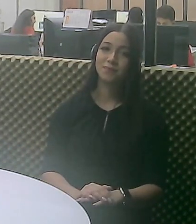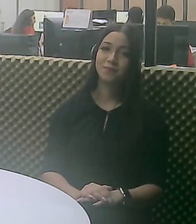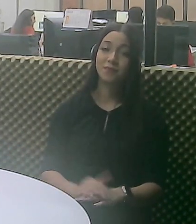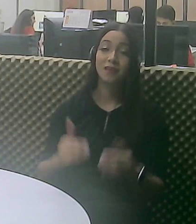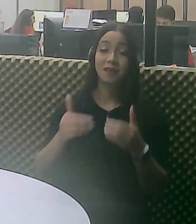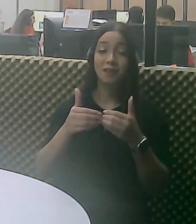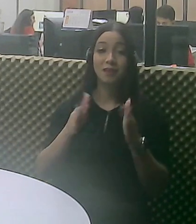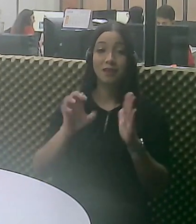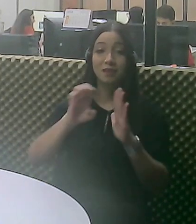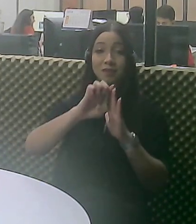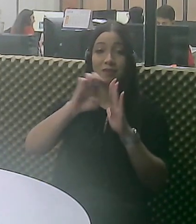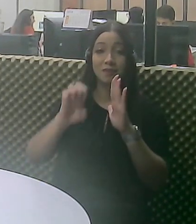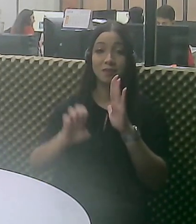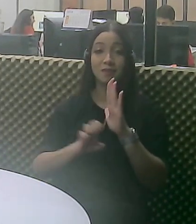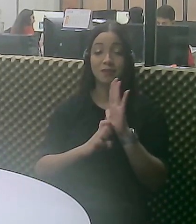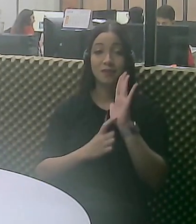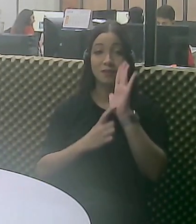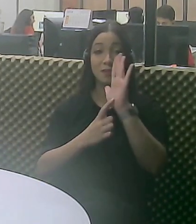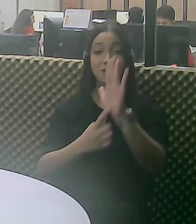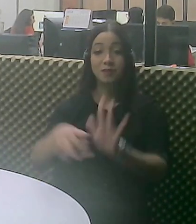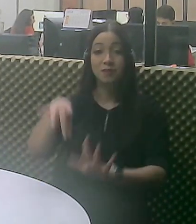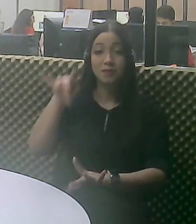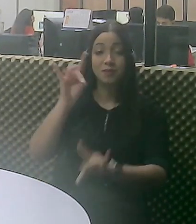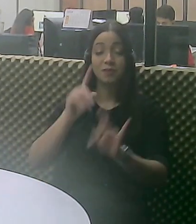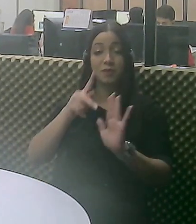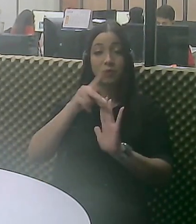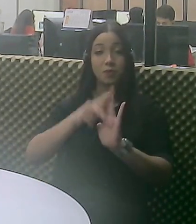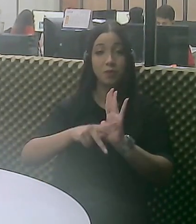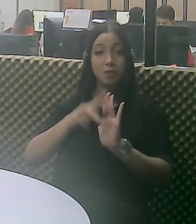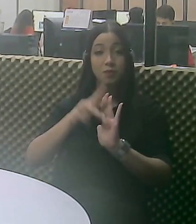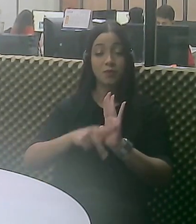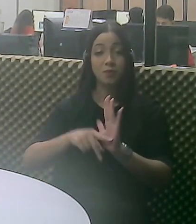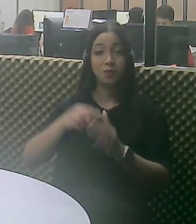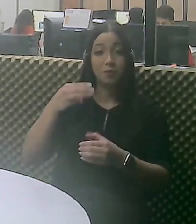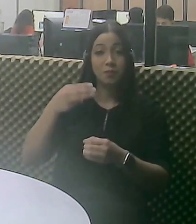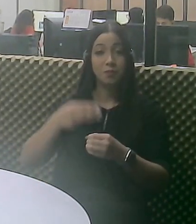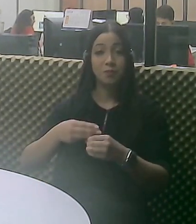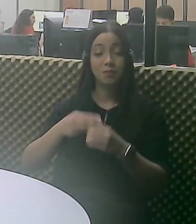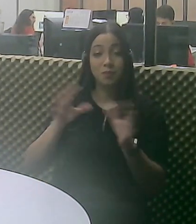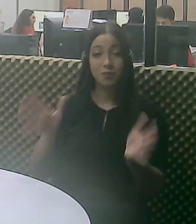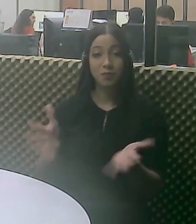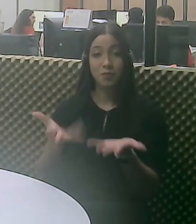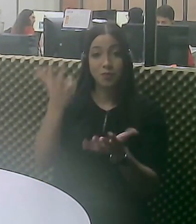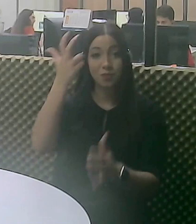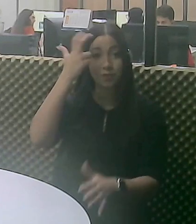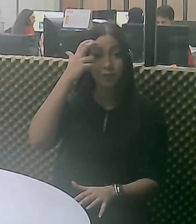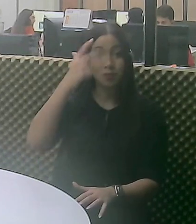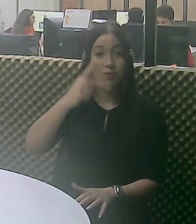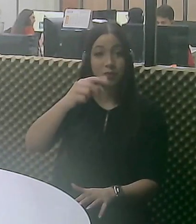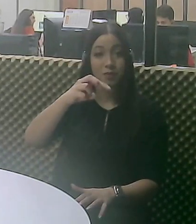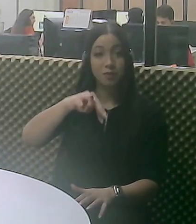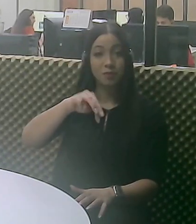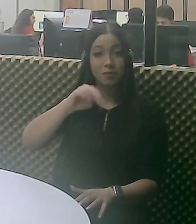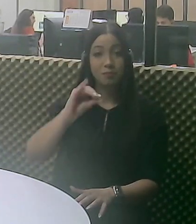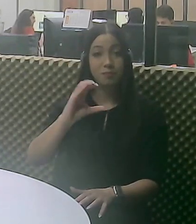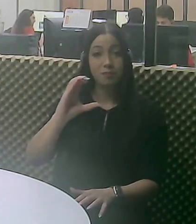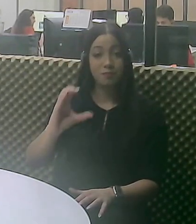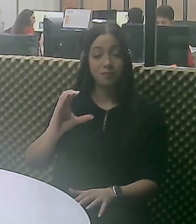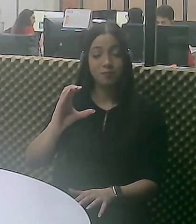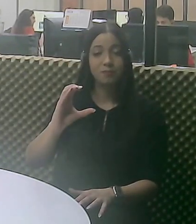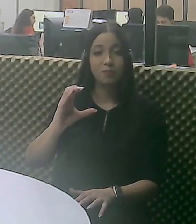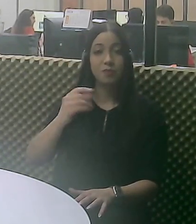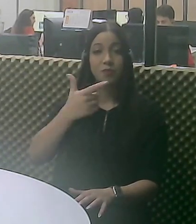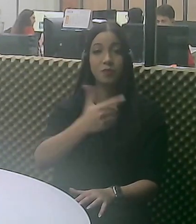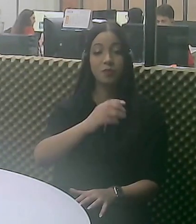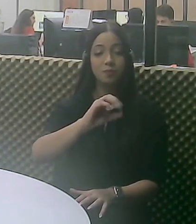Está aberto o edital para apresentação e seleção de projetos para o Programa Municipal de Incentivo à Cultura, o PEMIC, referente ao exercício